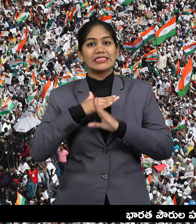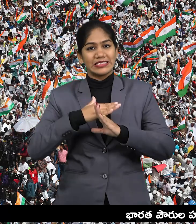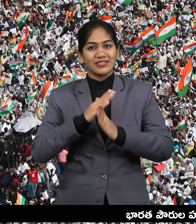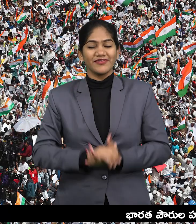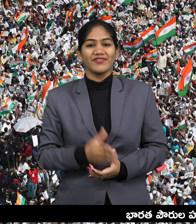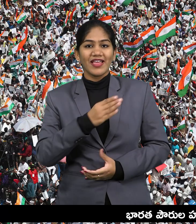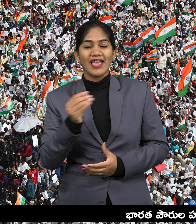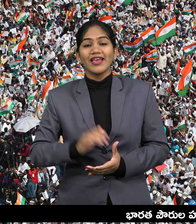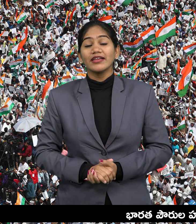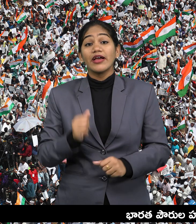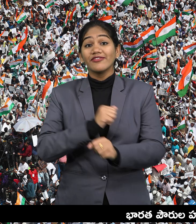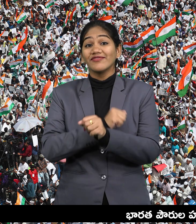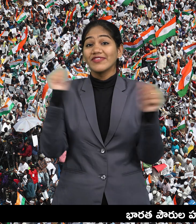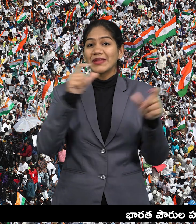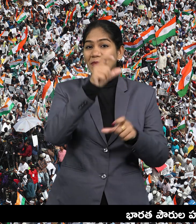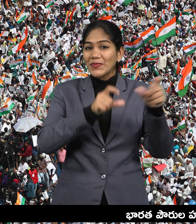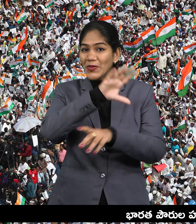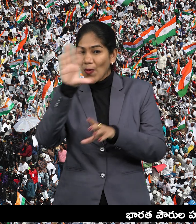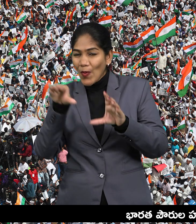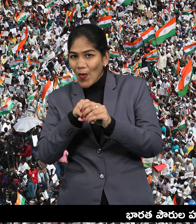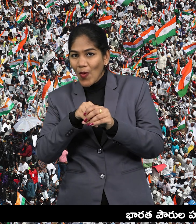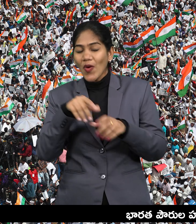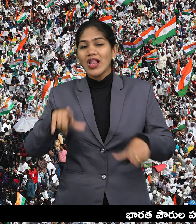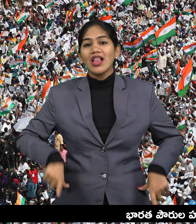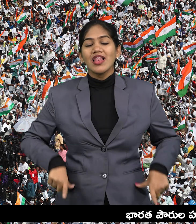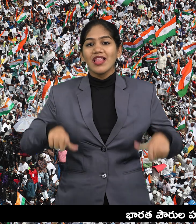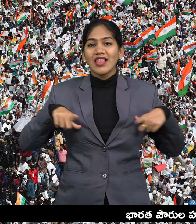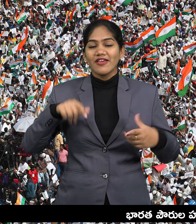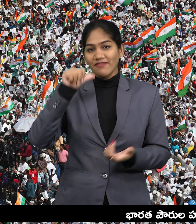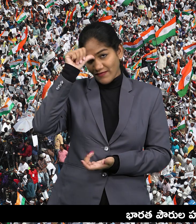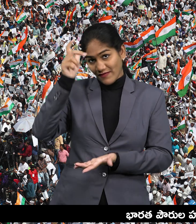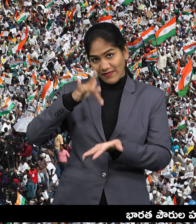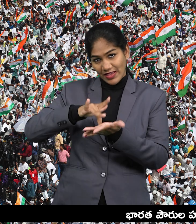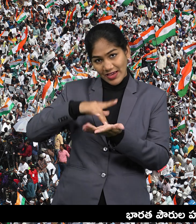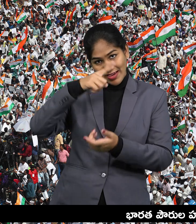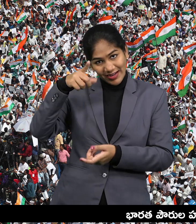భారత పౌరుల హక్కులు మరియు స్వేచ్ఛలను పరిరక్షిస్తుంది.